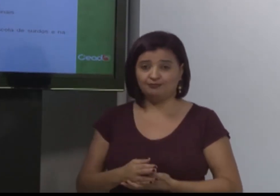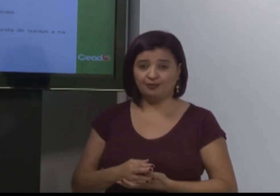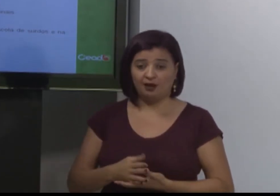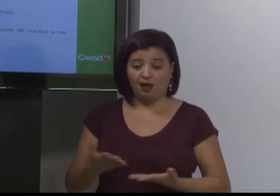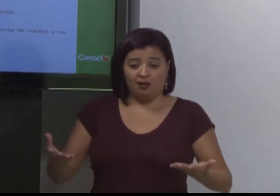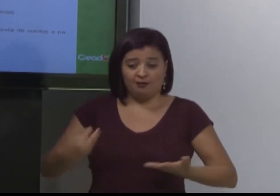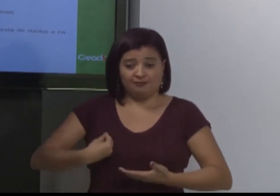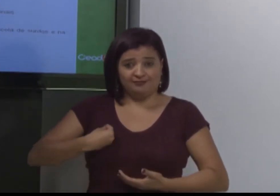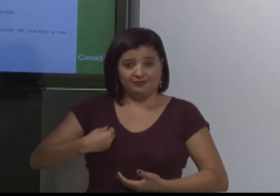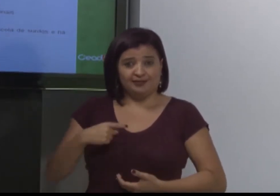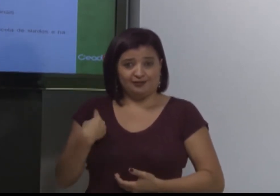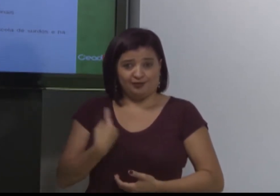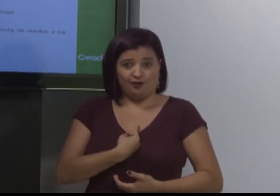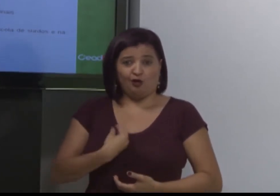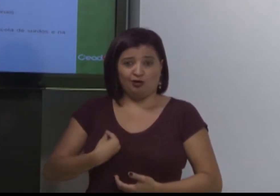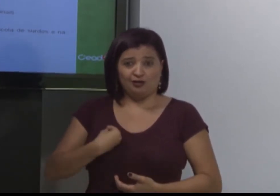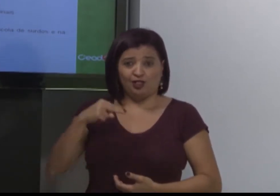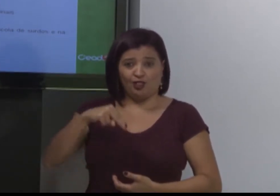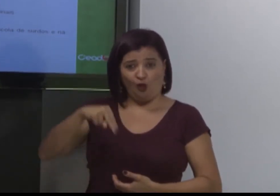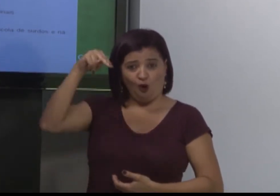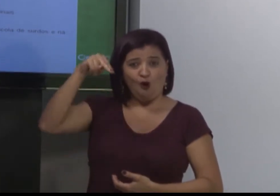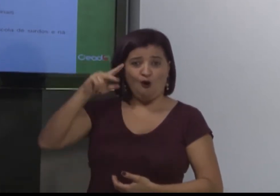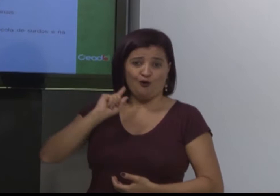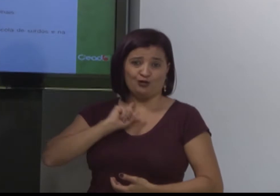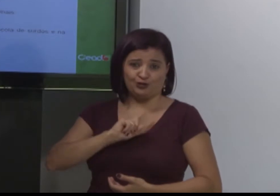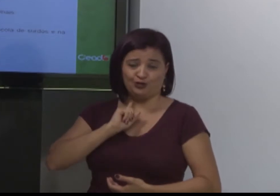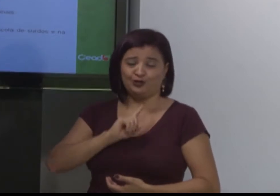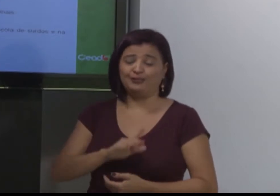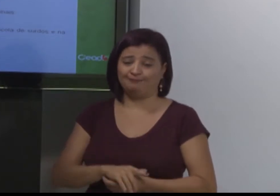atualmente, principalmente em cidades pequenas,